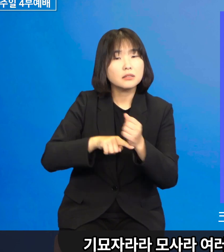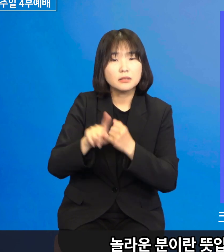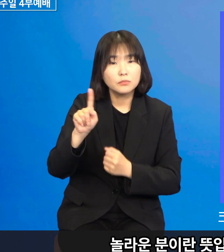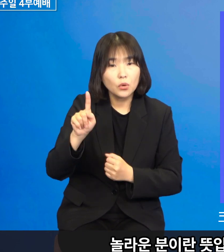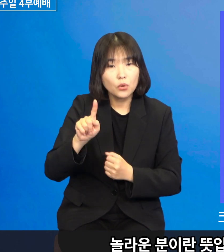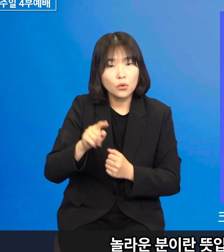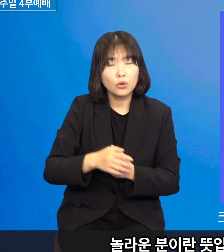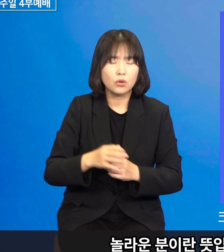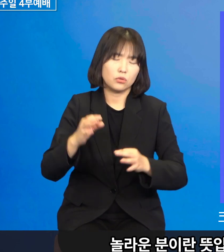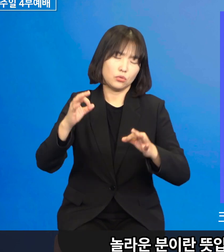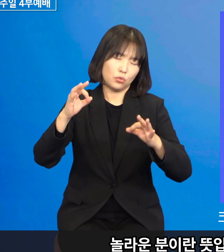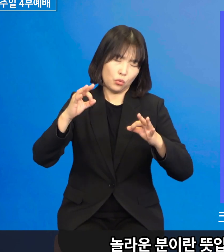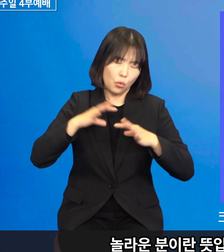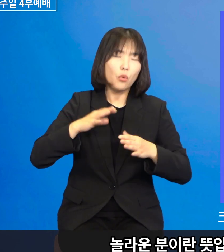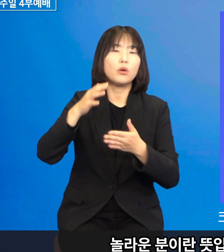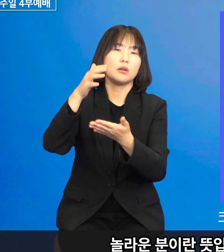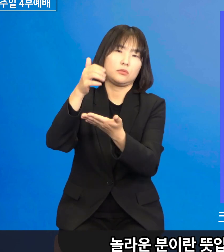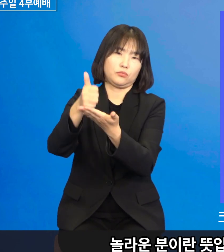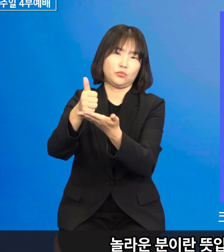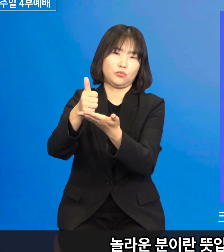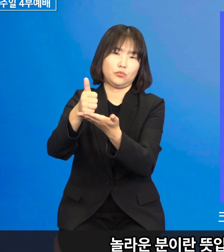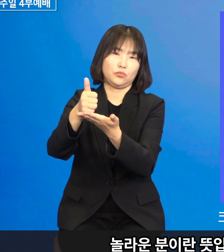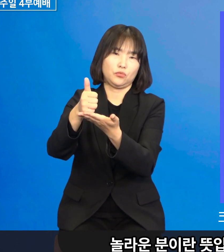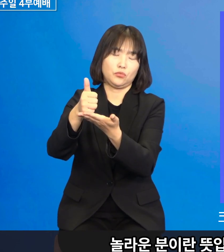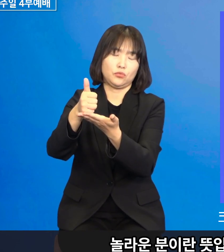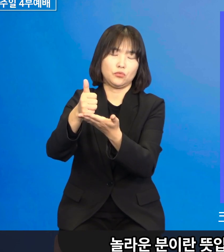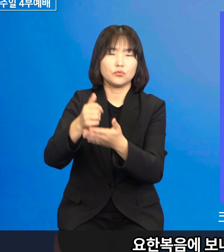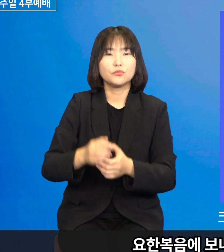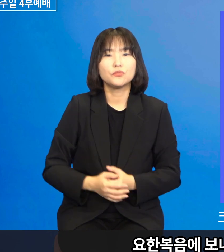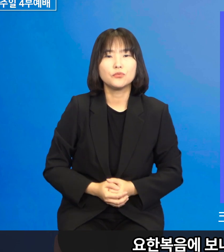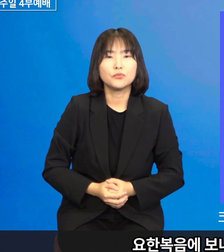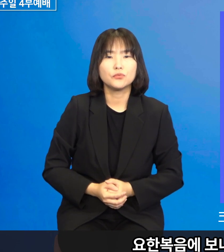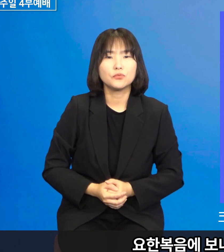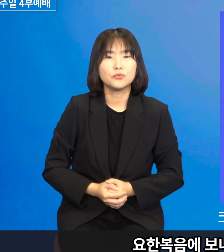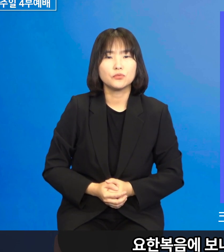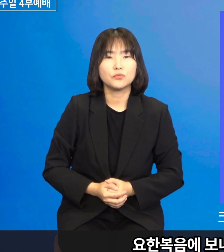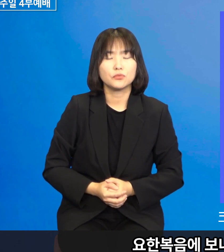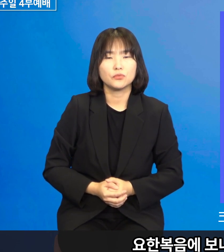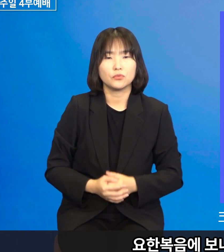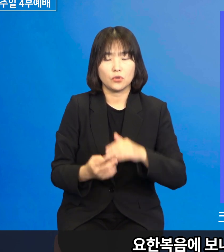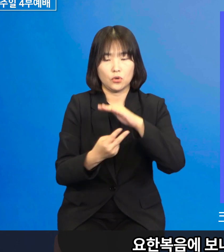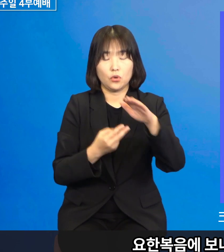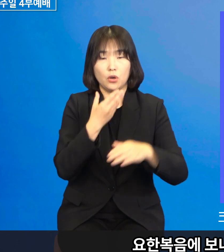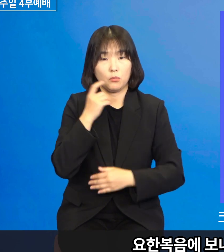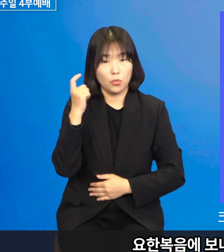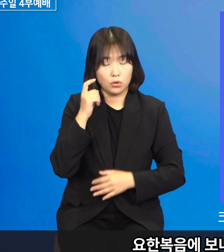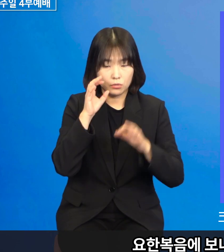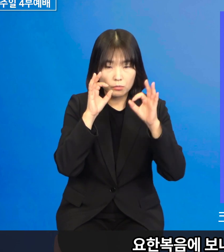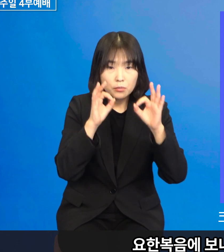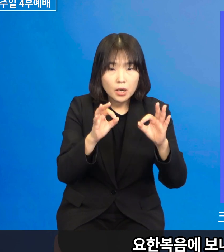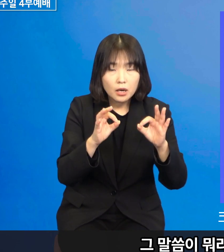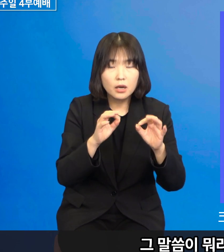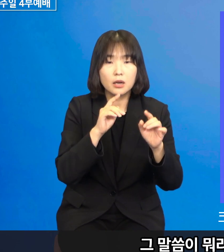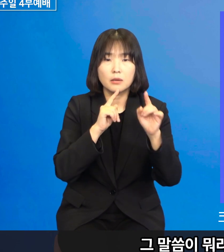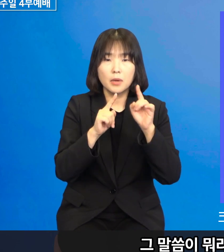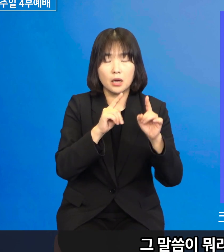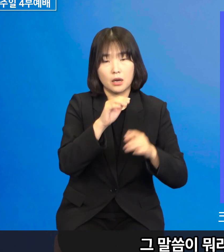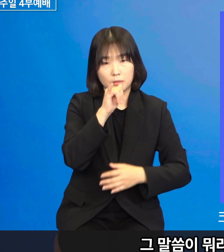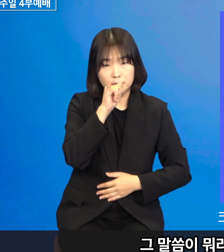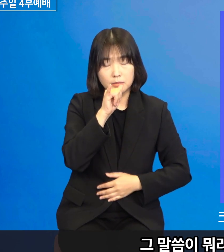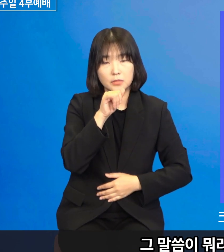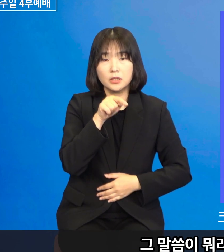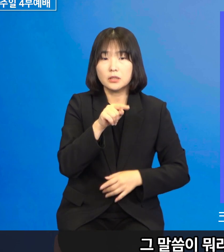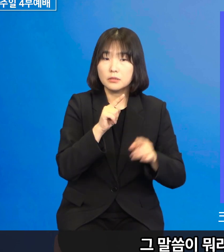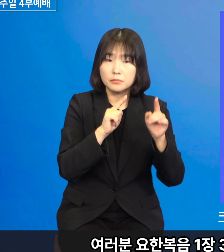뜻이죠? 놀라운 분이란 뜻입니다. 놀라운 분이시다. 요한복음에 보니까 말씀이 있는데 그